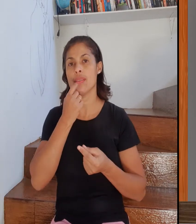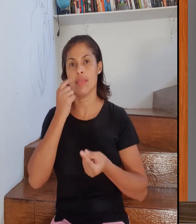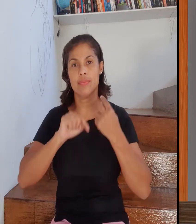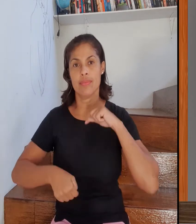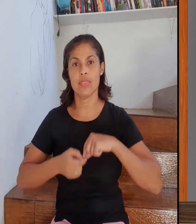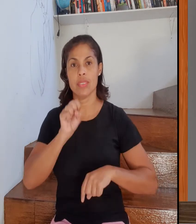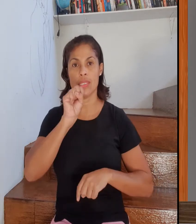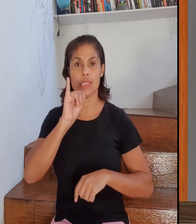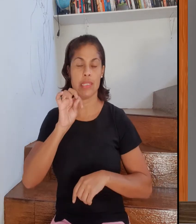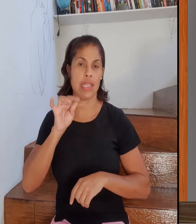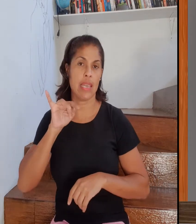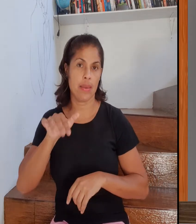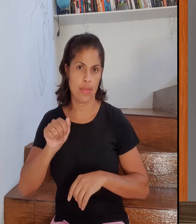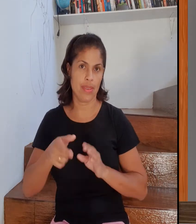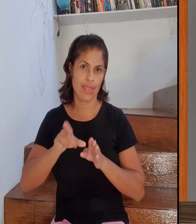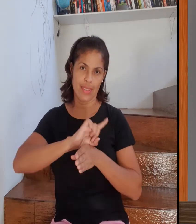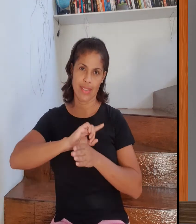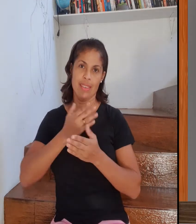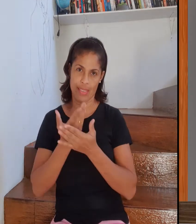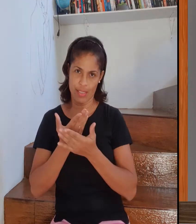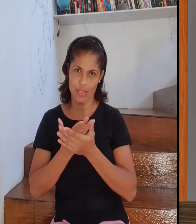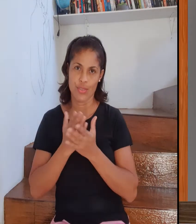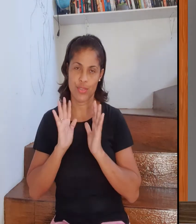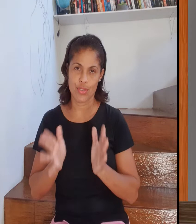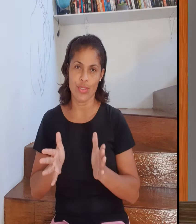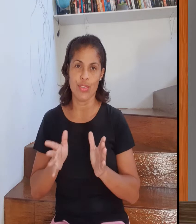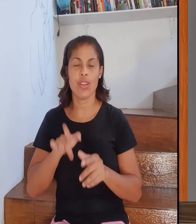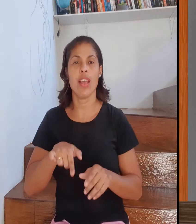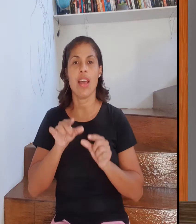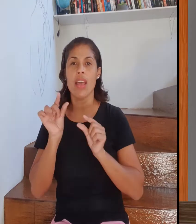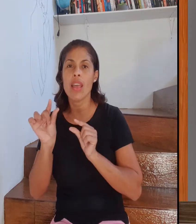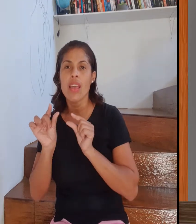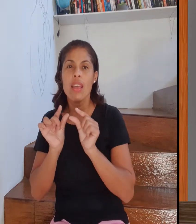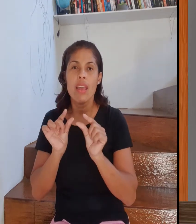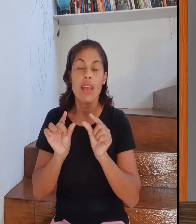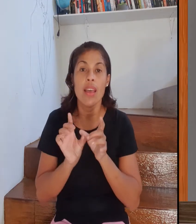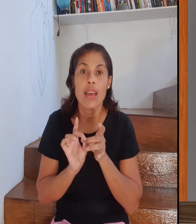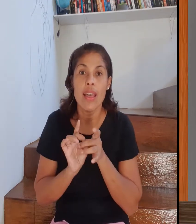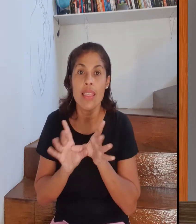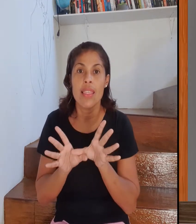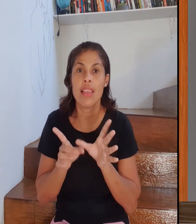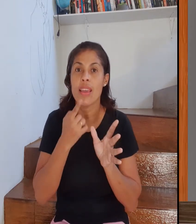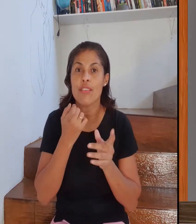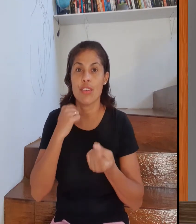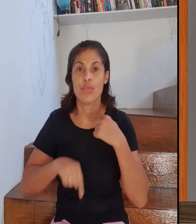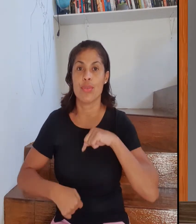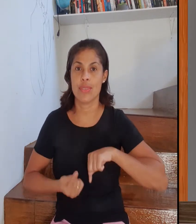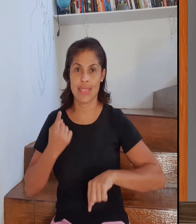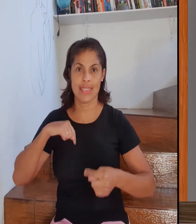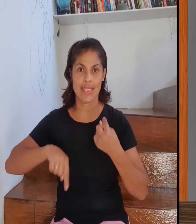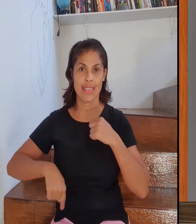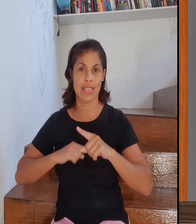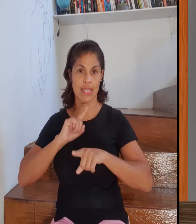sistêmica, este conceito que acabamos de estudar, ou seja, a fração da droga livre na circulação